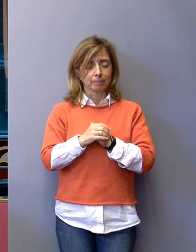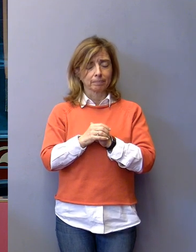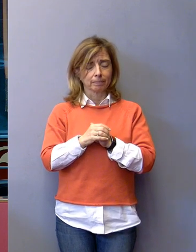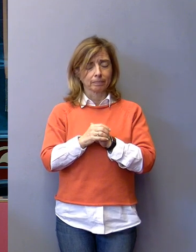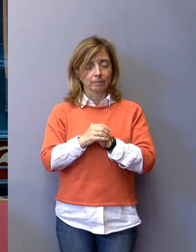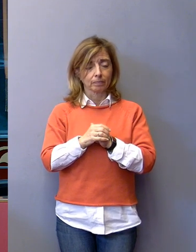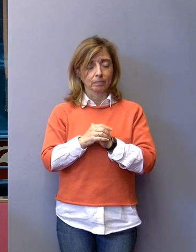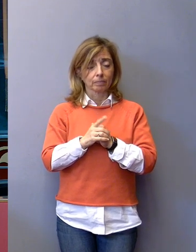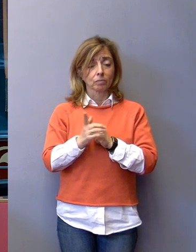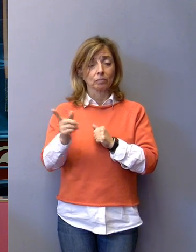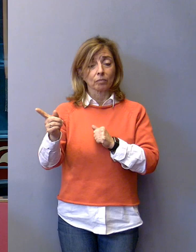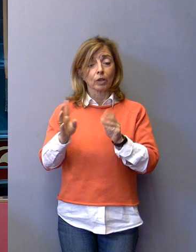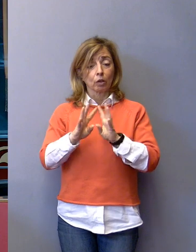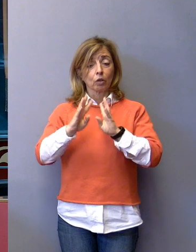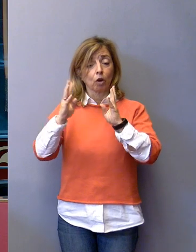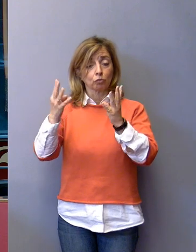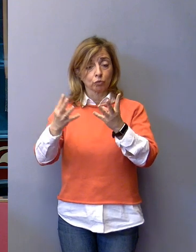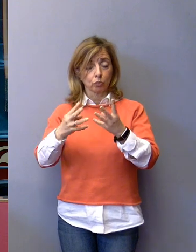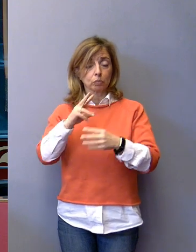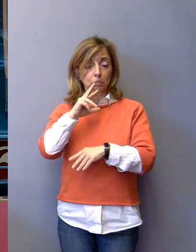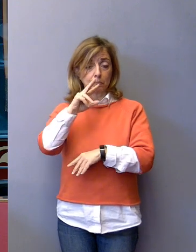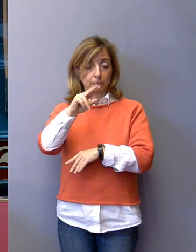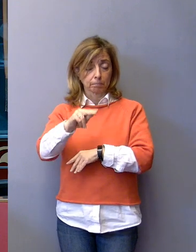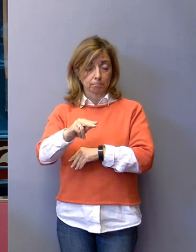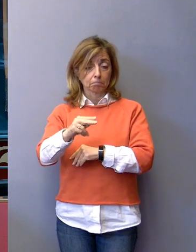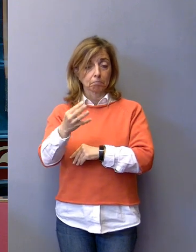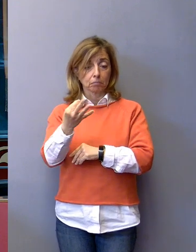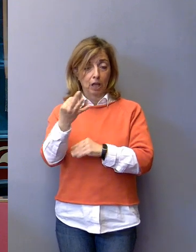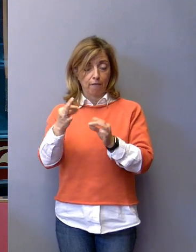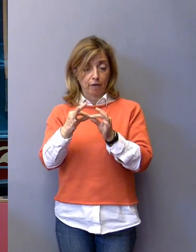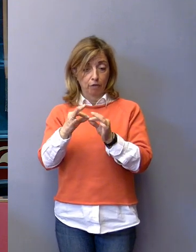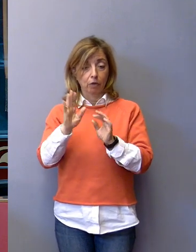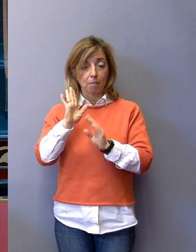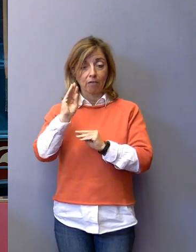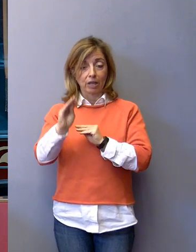maniera favorevole la giunta ma richiedendo delle modifiche